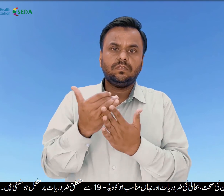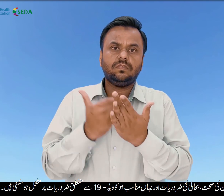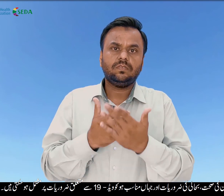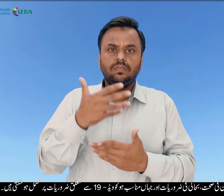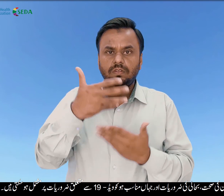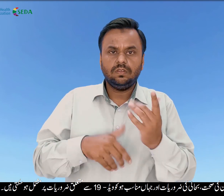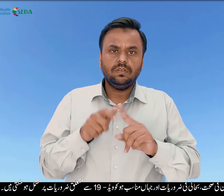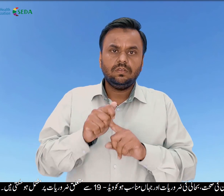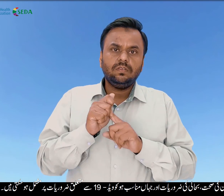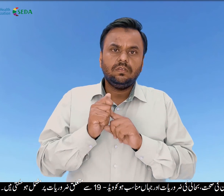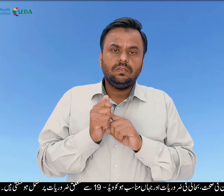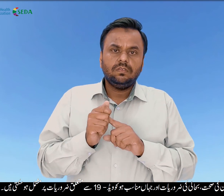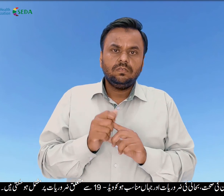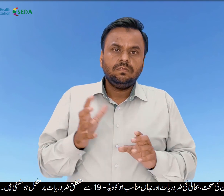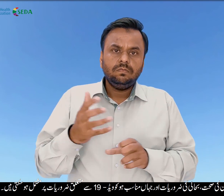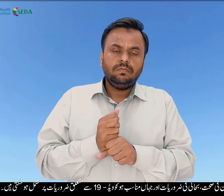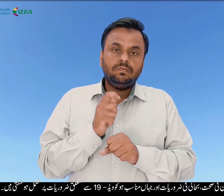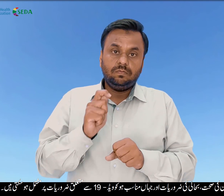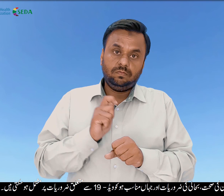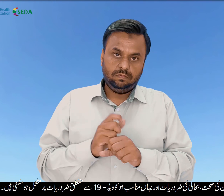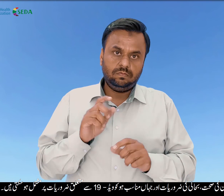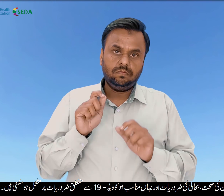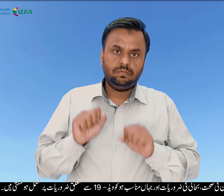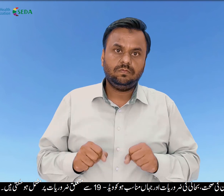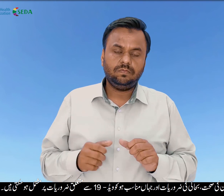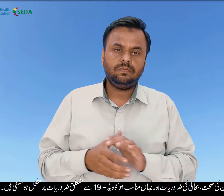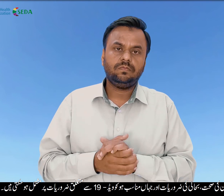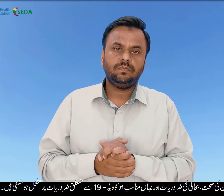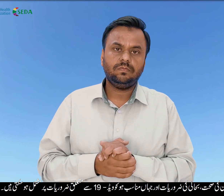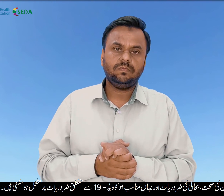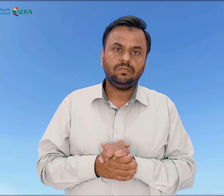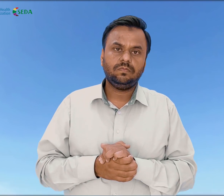کووڈ-19 سے متعلق ضروریات پر مشتمل ہو سکتی ہیں۔